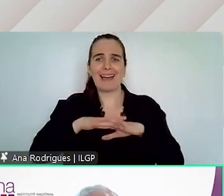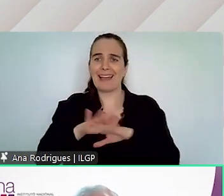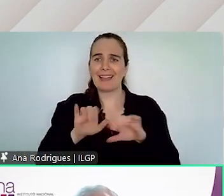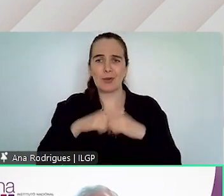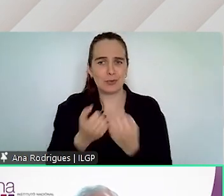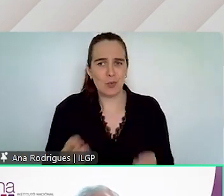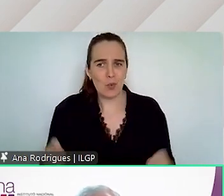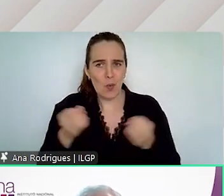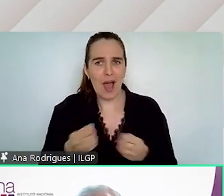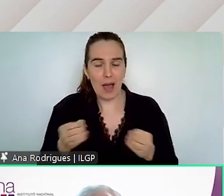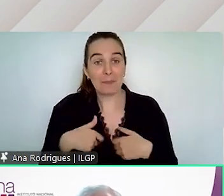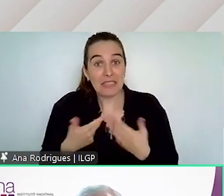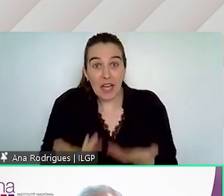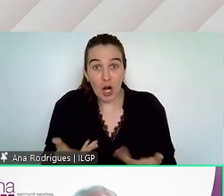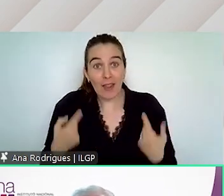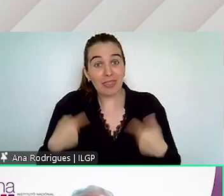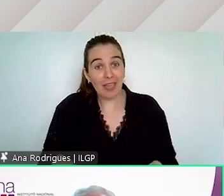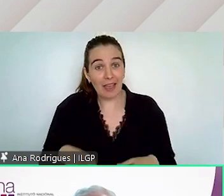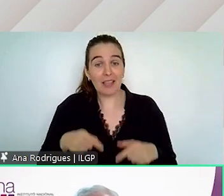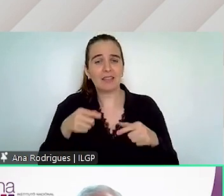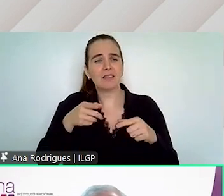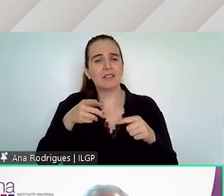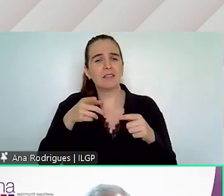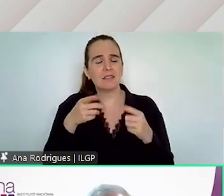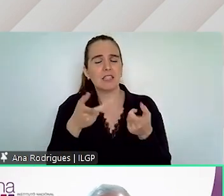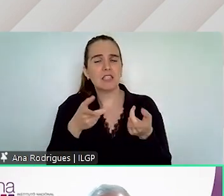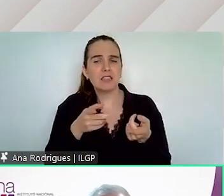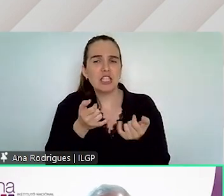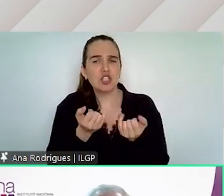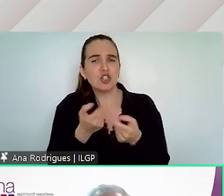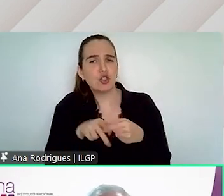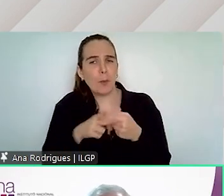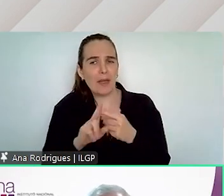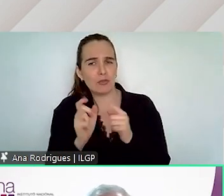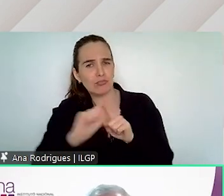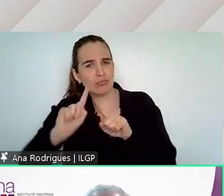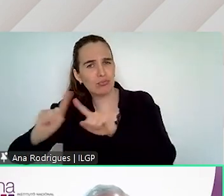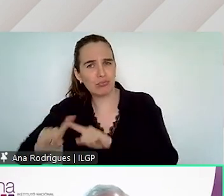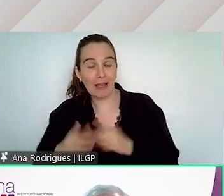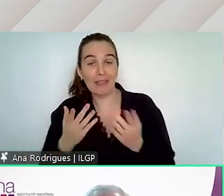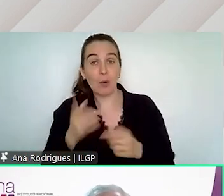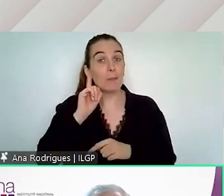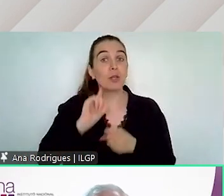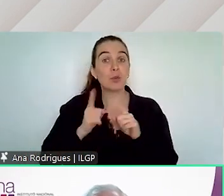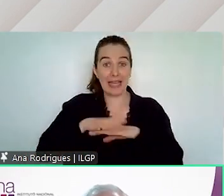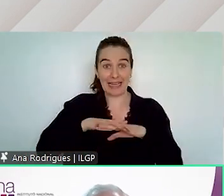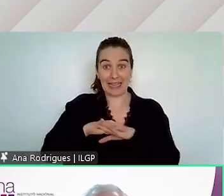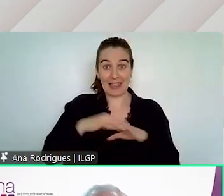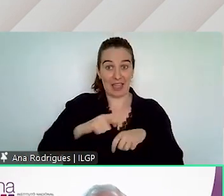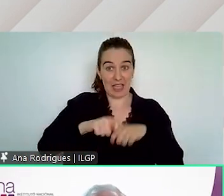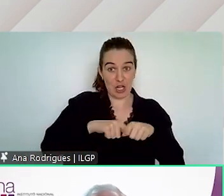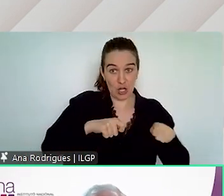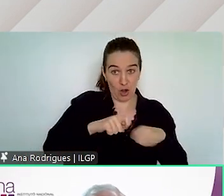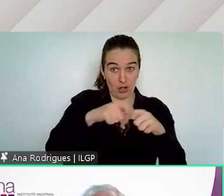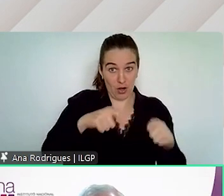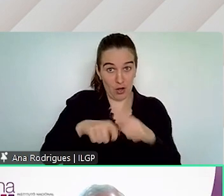instrumentos todos. E, portanto, é muito importante que esta rede tenha a diversidade dos nós e tenha a eficácia, a